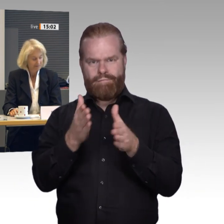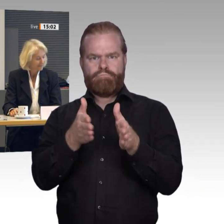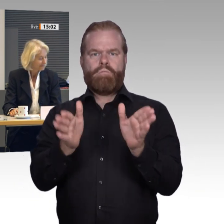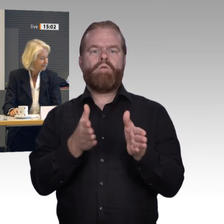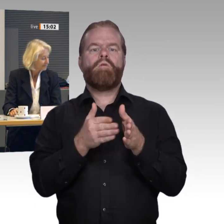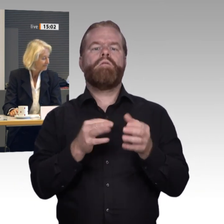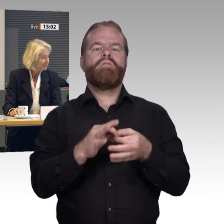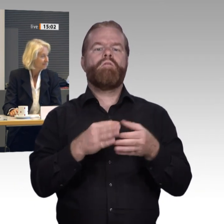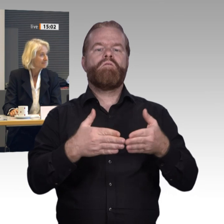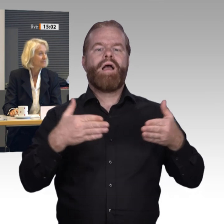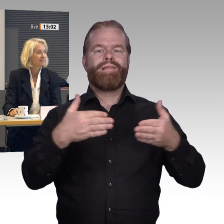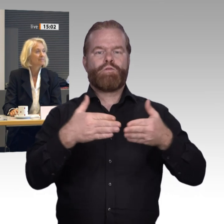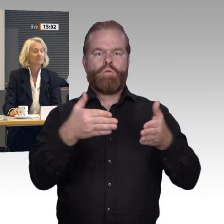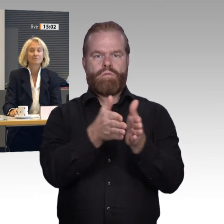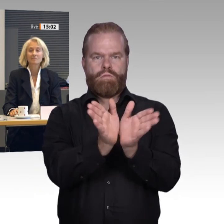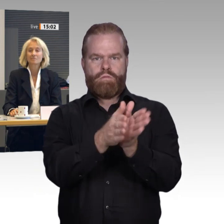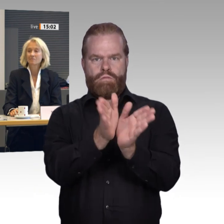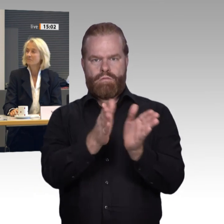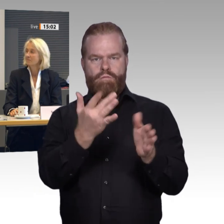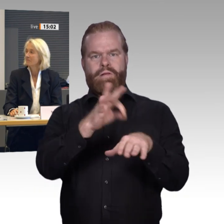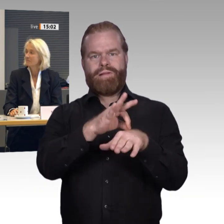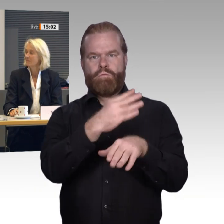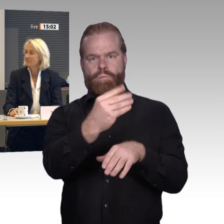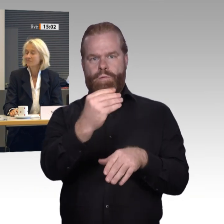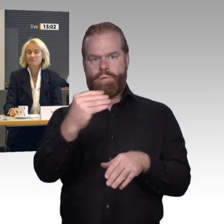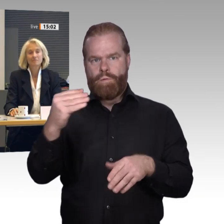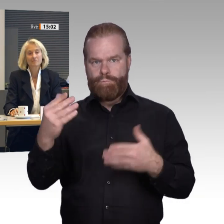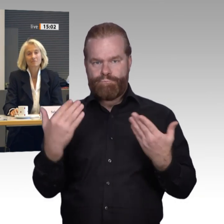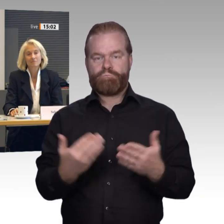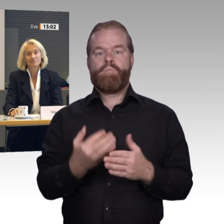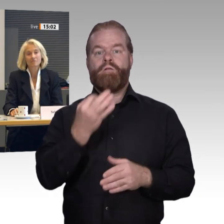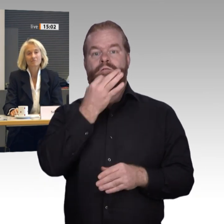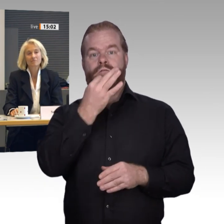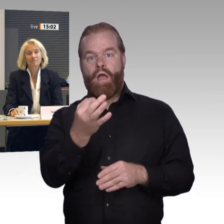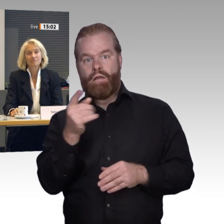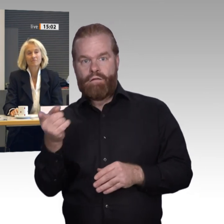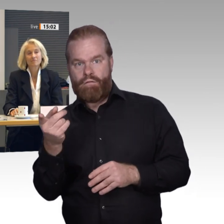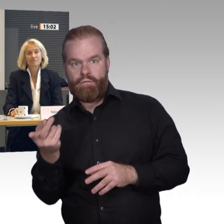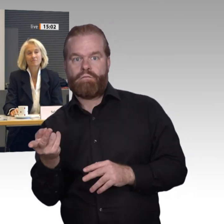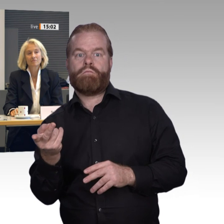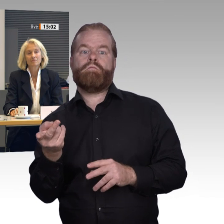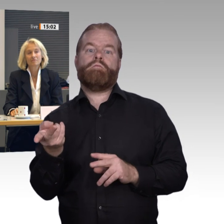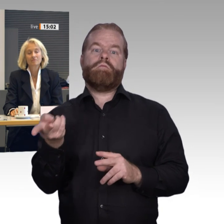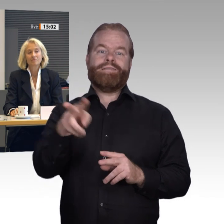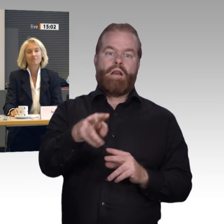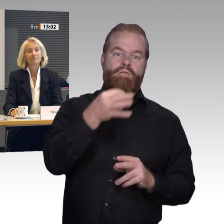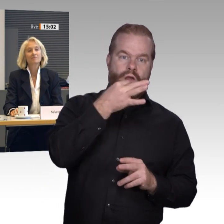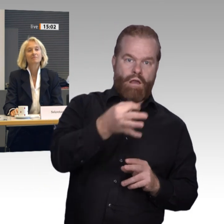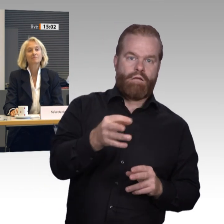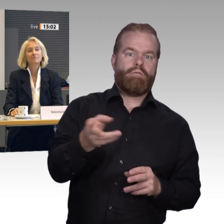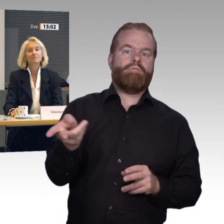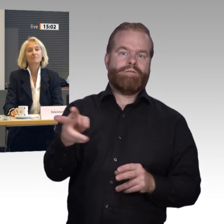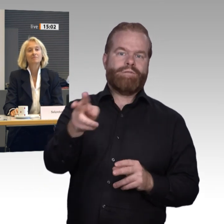eine Frage, eine Antwort. Um die knappe Zeit möglichst effektiv zu nutzen, sollten möglichst präzise Fragen gestellt